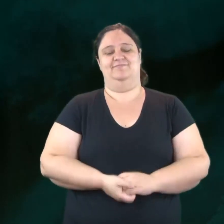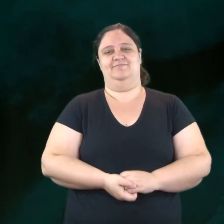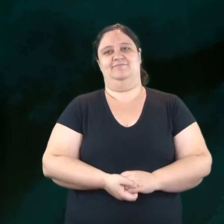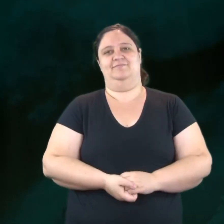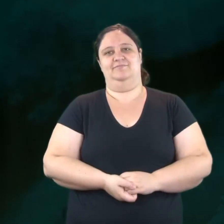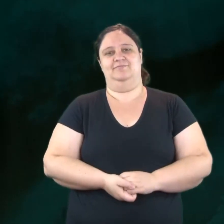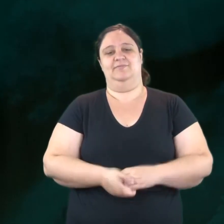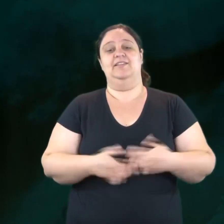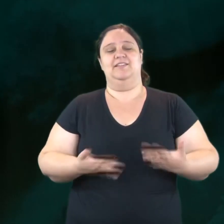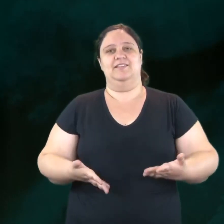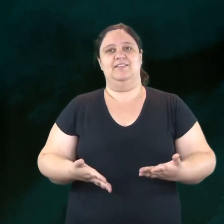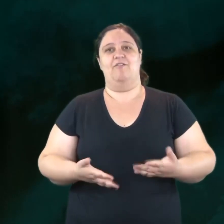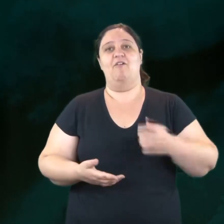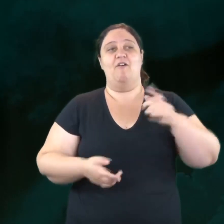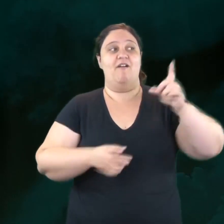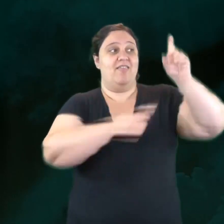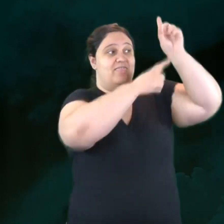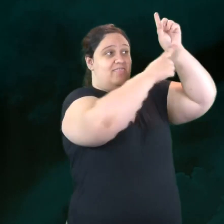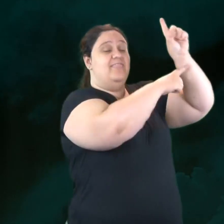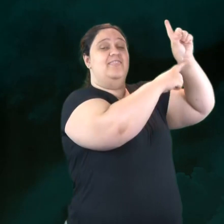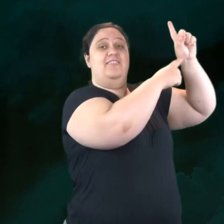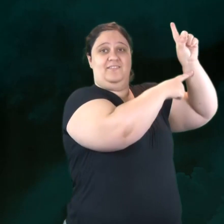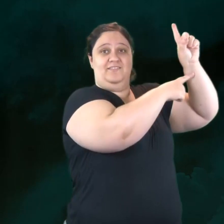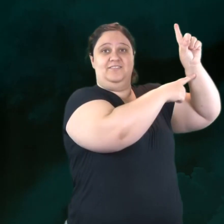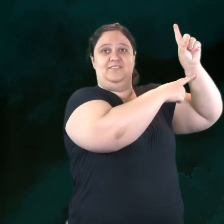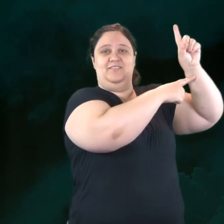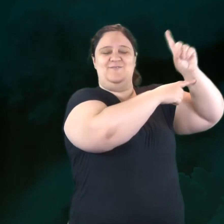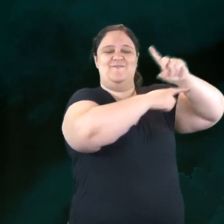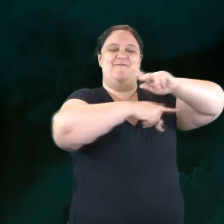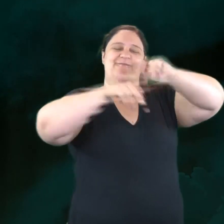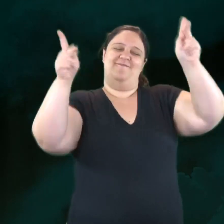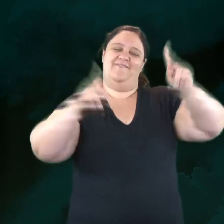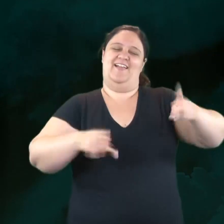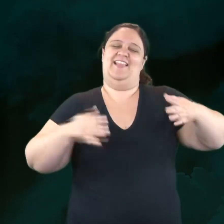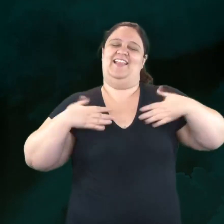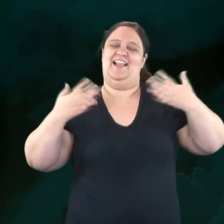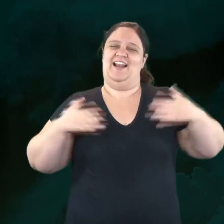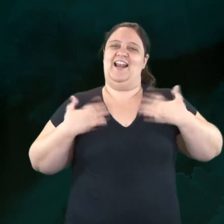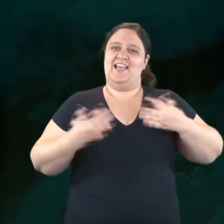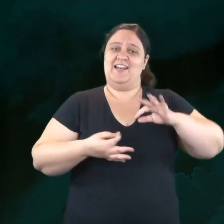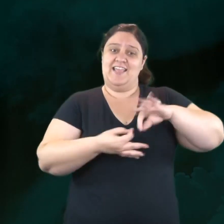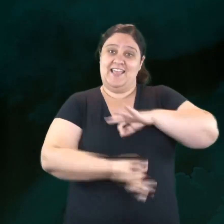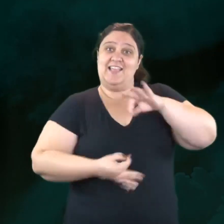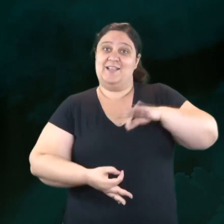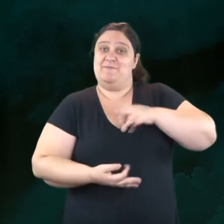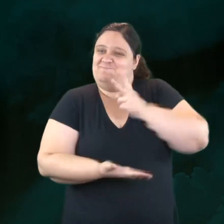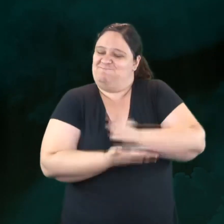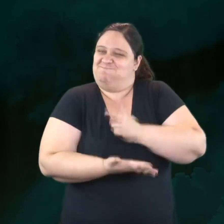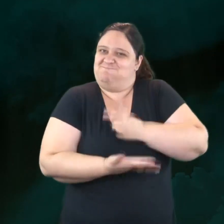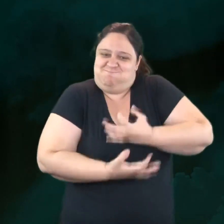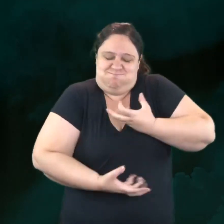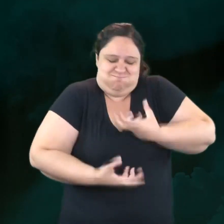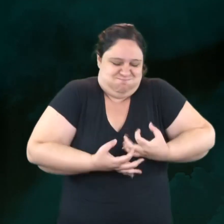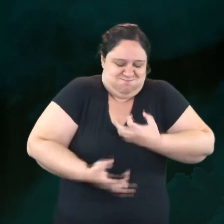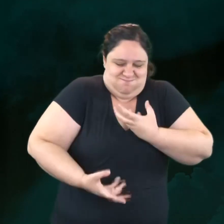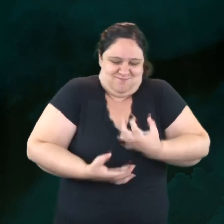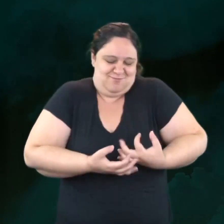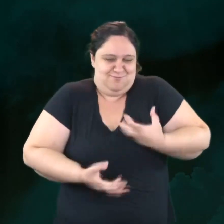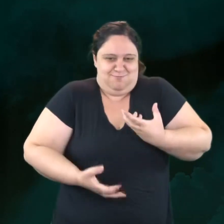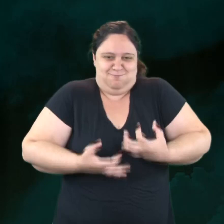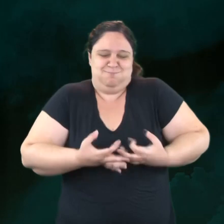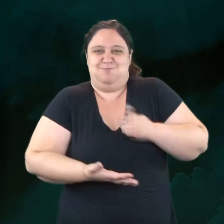Porque esta é a vontade de Deus em Cristo Jesus para convosco. Não apagueis o Espírito, mantenha o Espírito aceso, irmãos. Sempre fervoroso